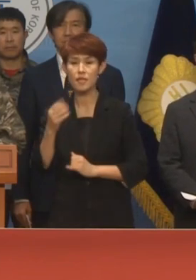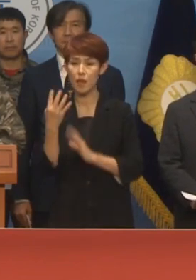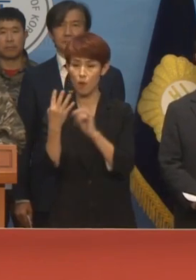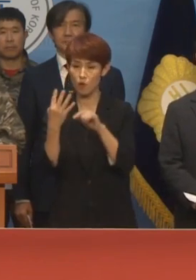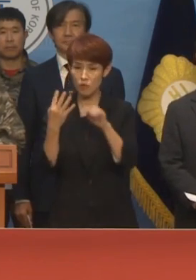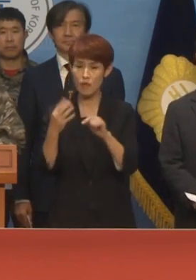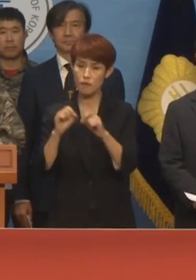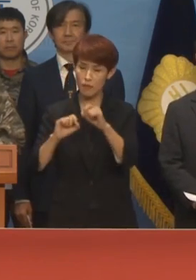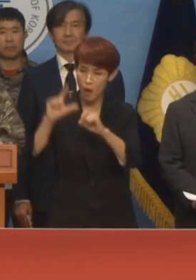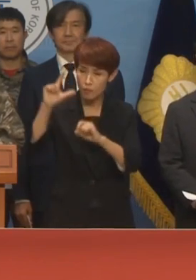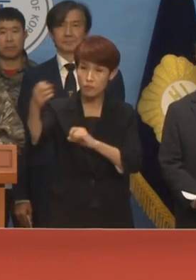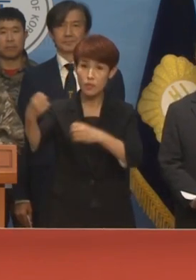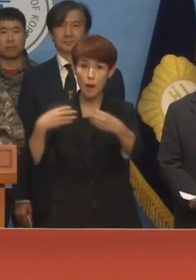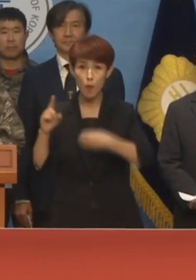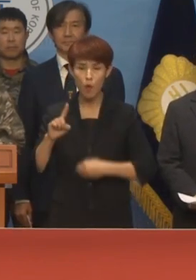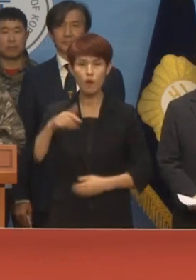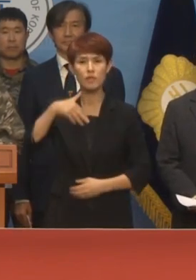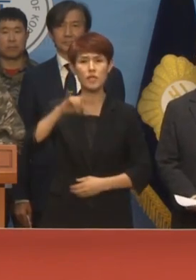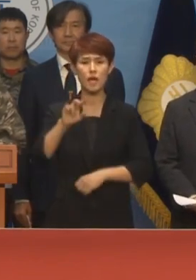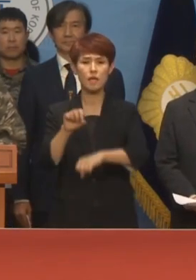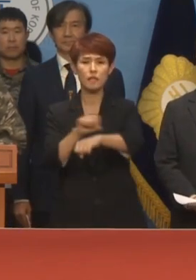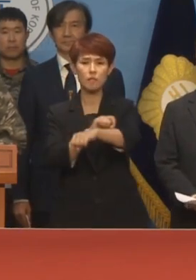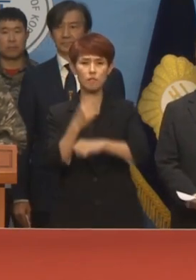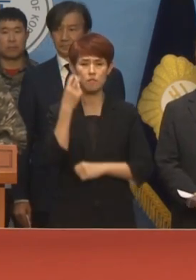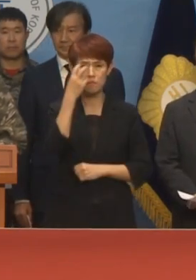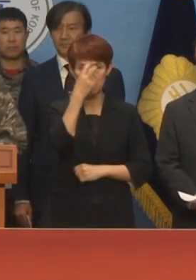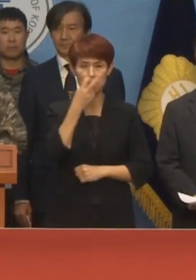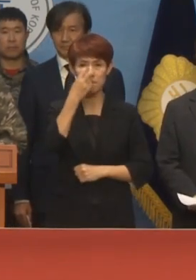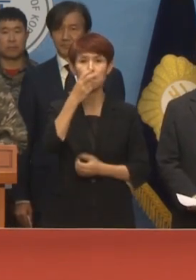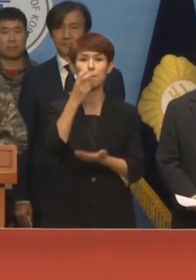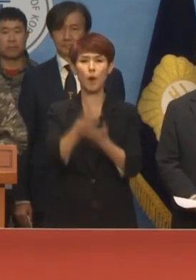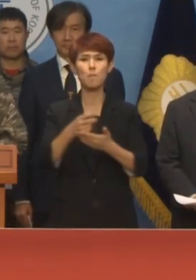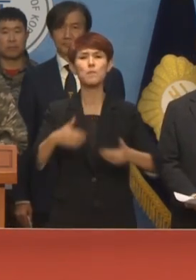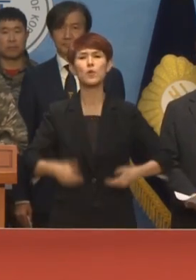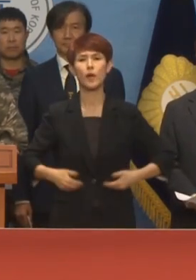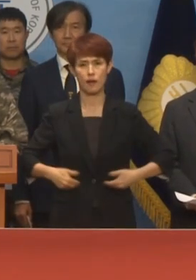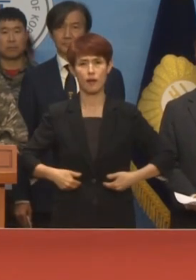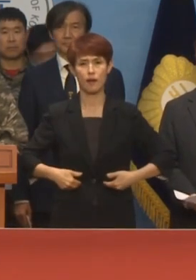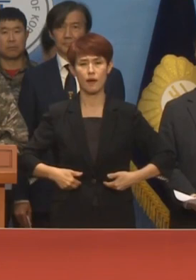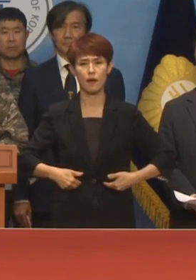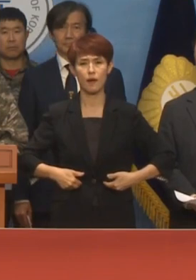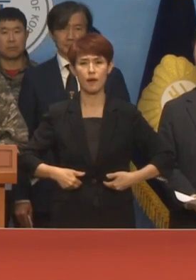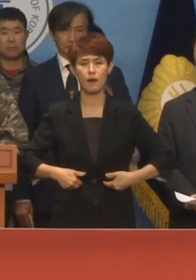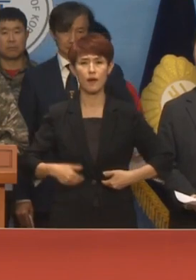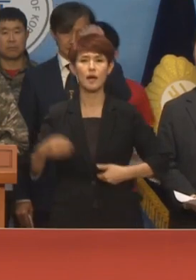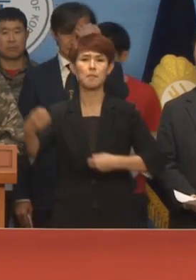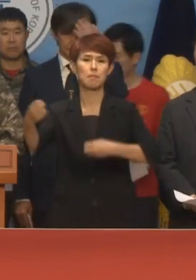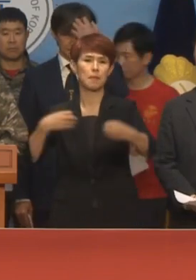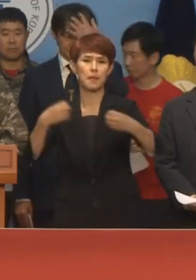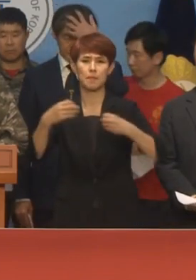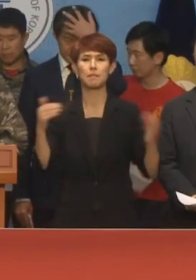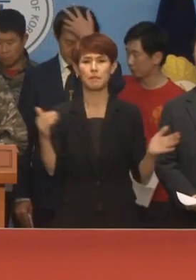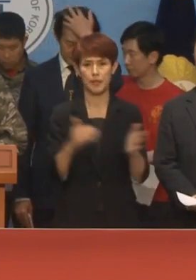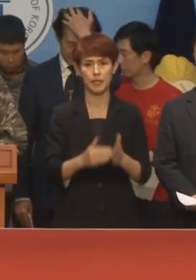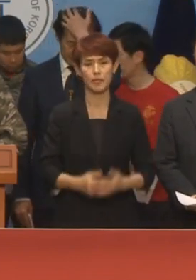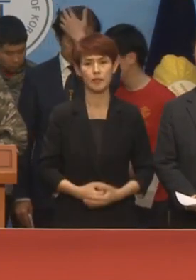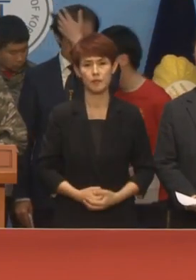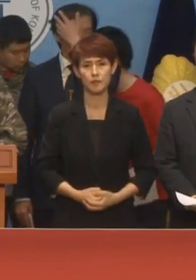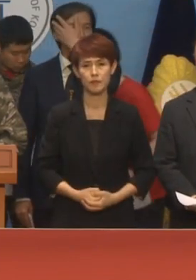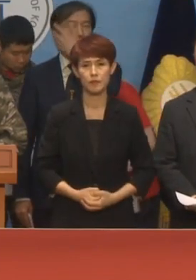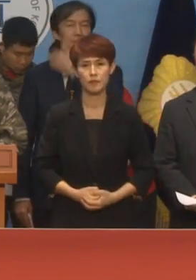중 3명은 최상병 특검법이 필요하다고 경향신문 신년 여론조사에서